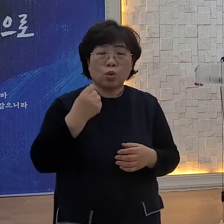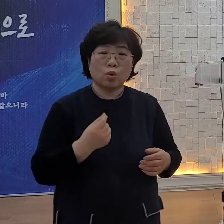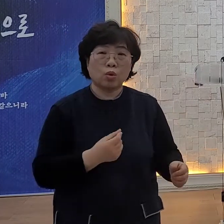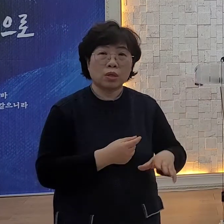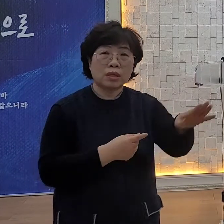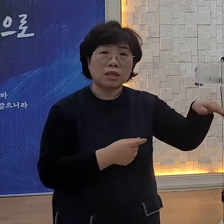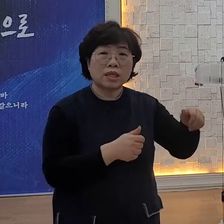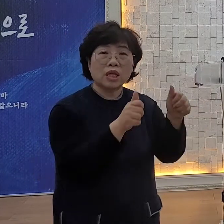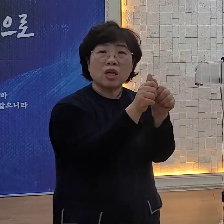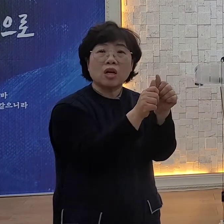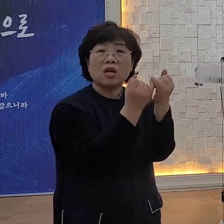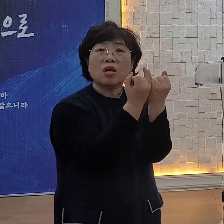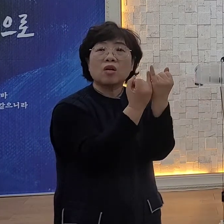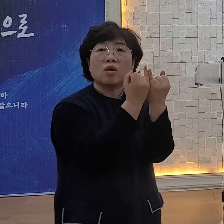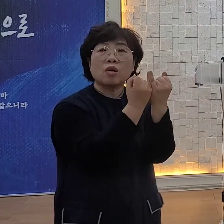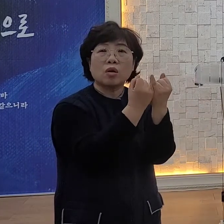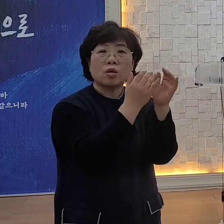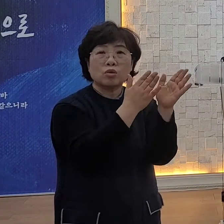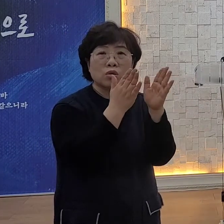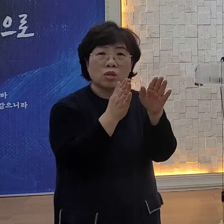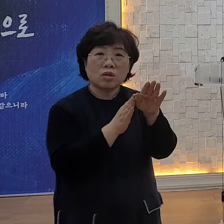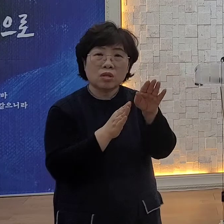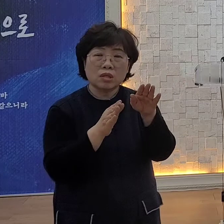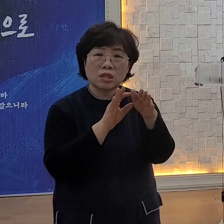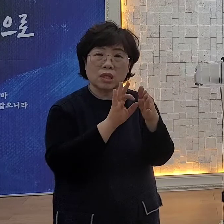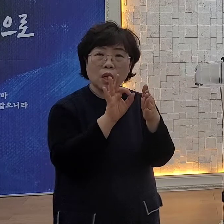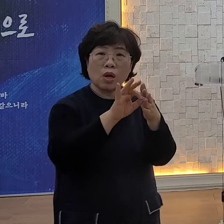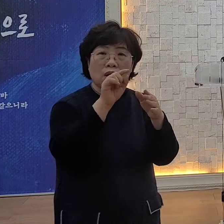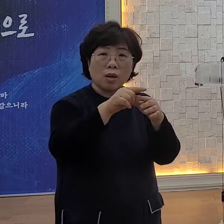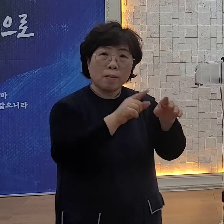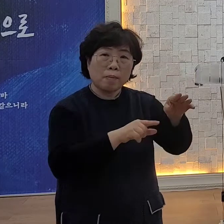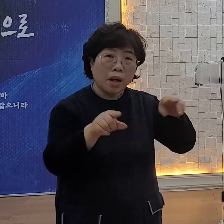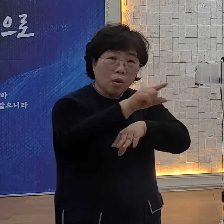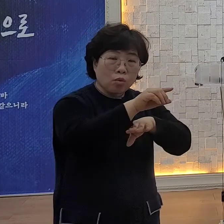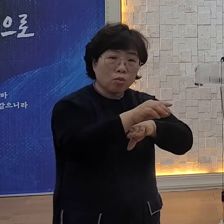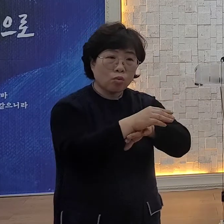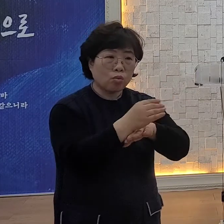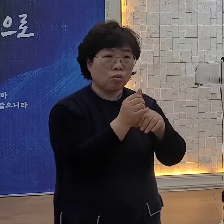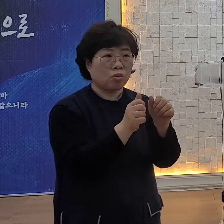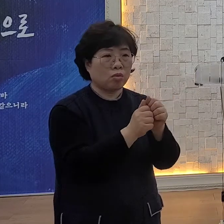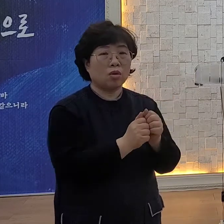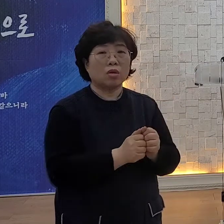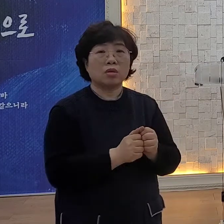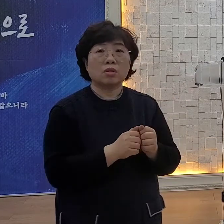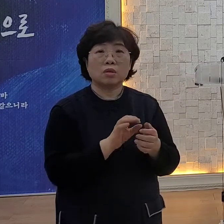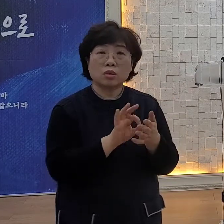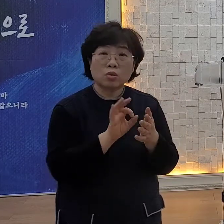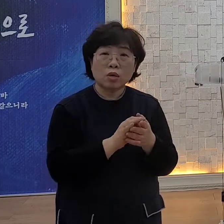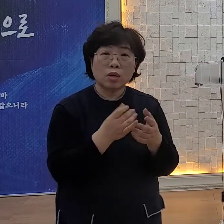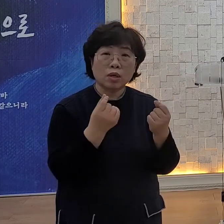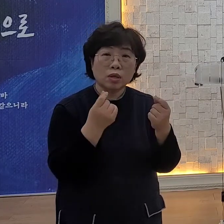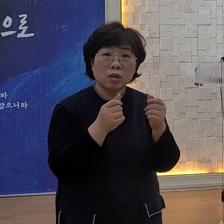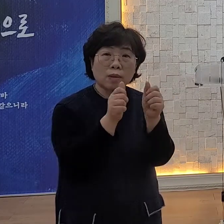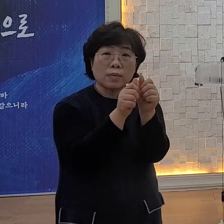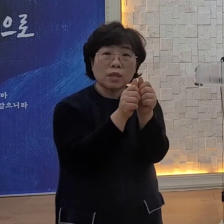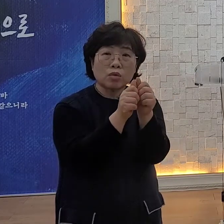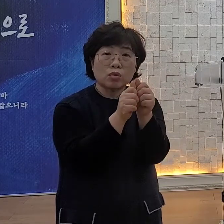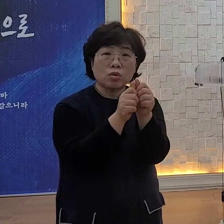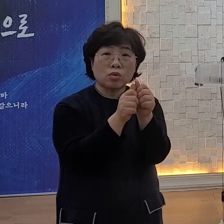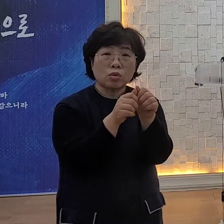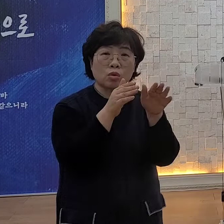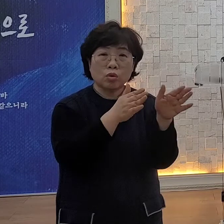두셨으니 곧 그들의 여자들도 순리대로 쓸 것을 바꾸어 영리로 쓰며 그와 같이